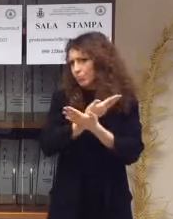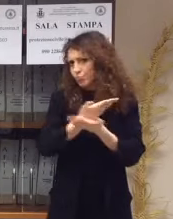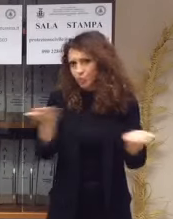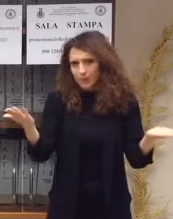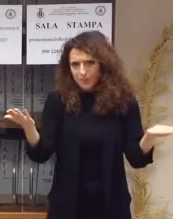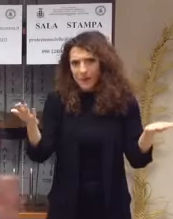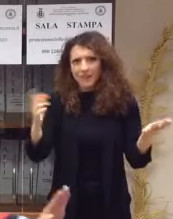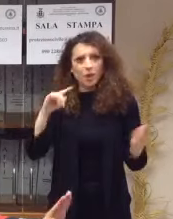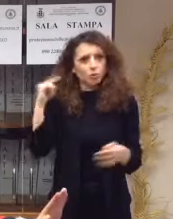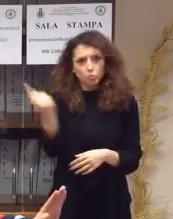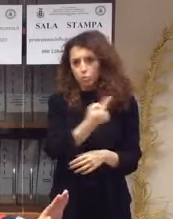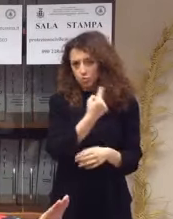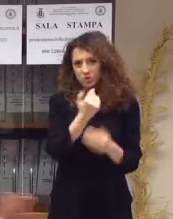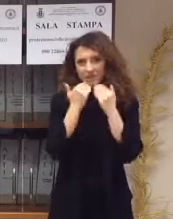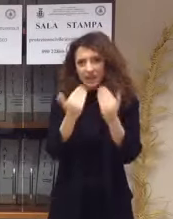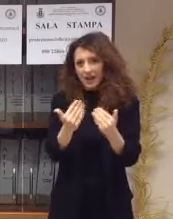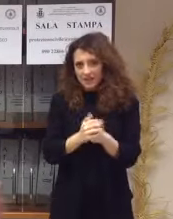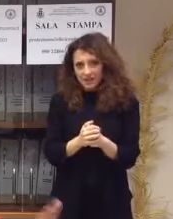a tutti,